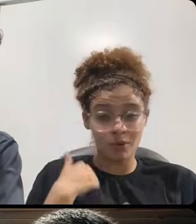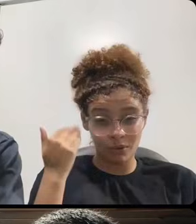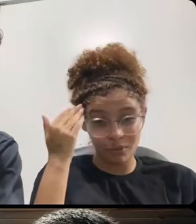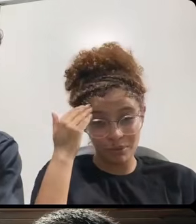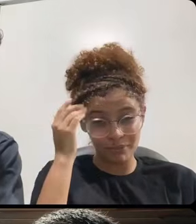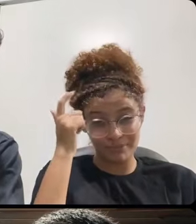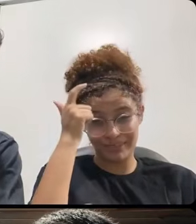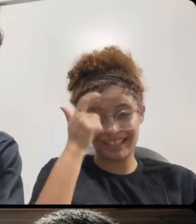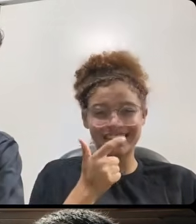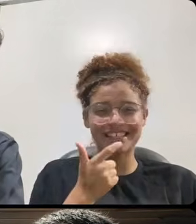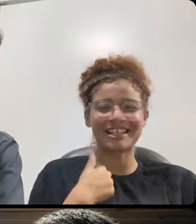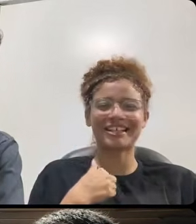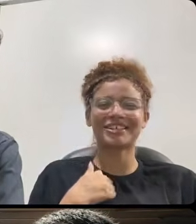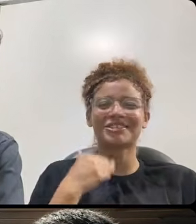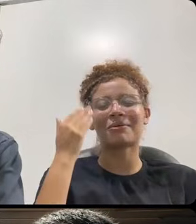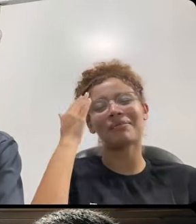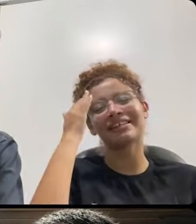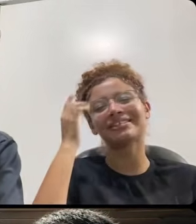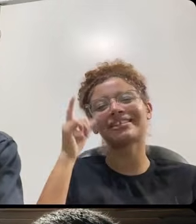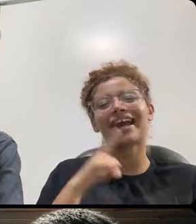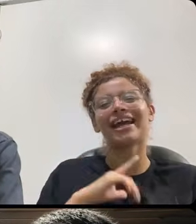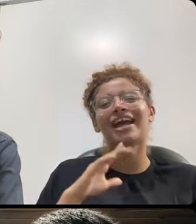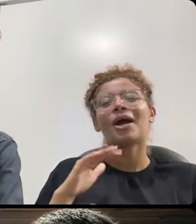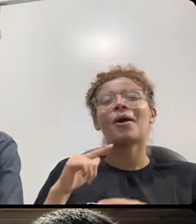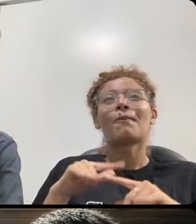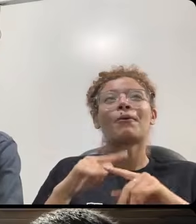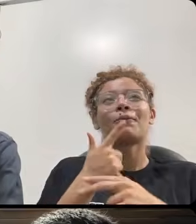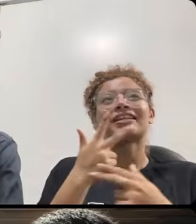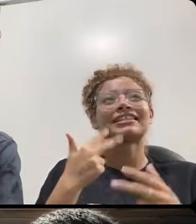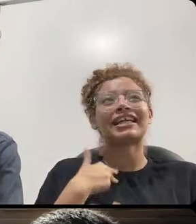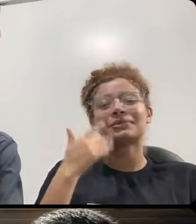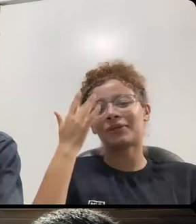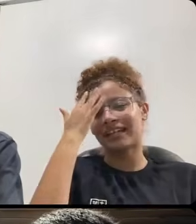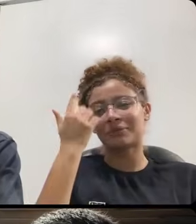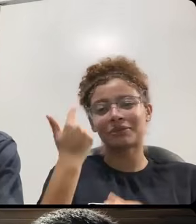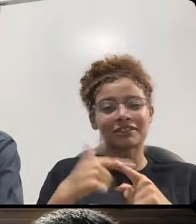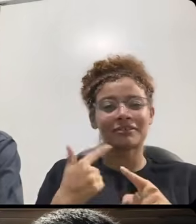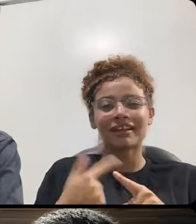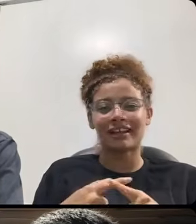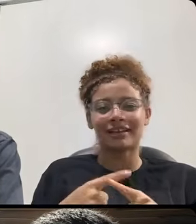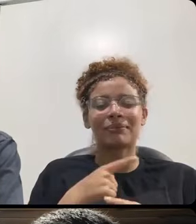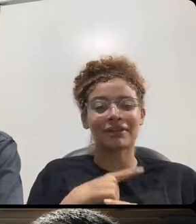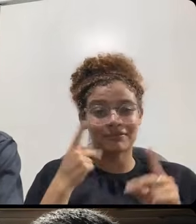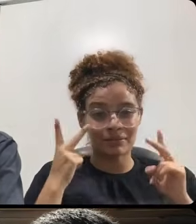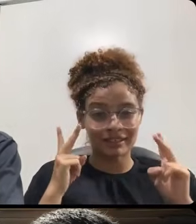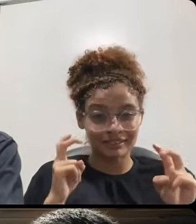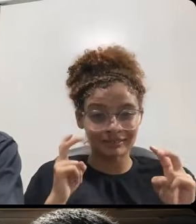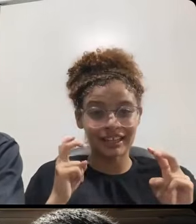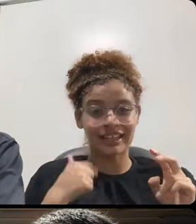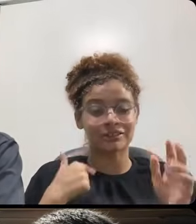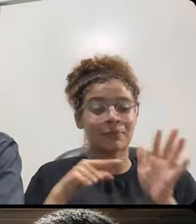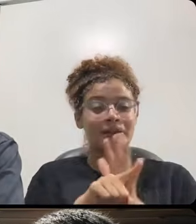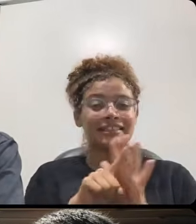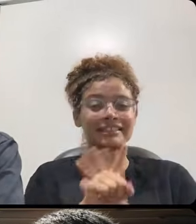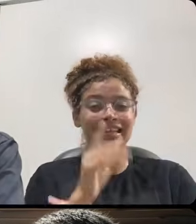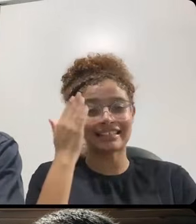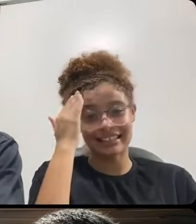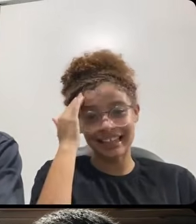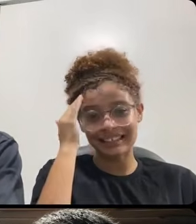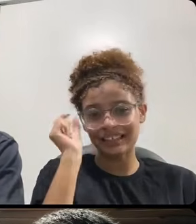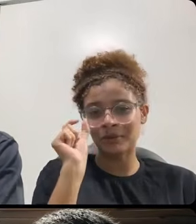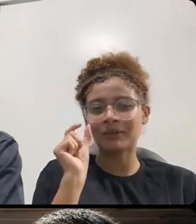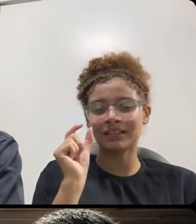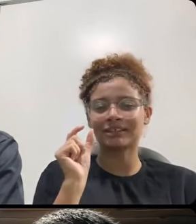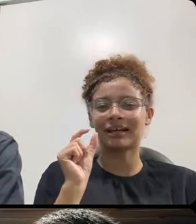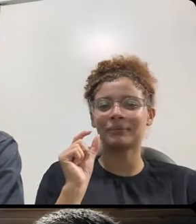hoje, eu, como crítica que sou, penso que é por muitas vezes porque as pessoas não querem. Porque a informação tem, é só pesquisar